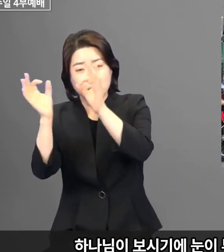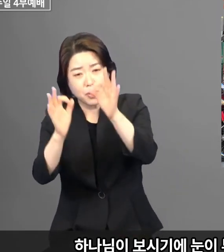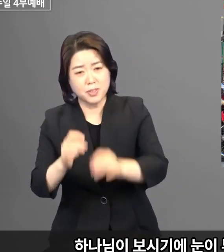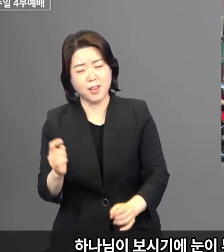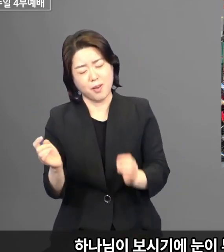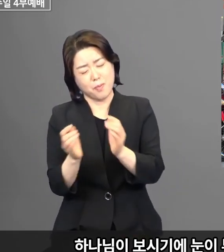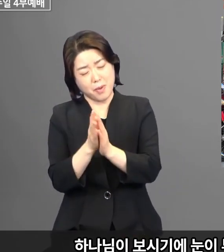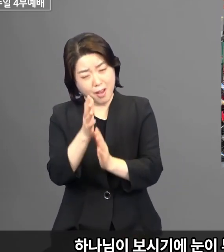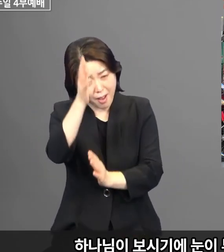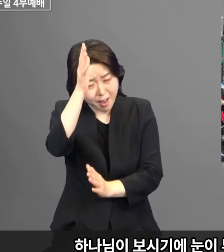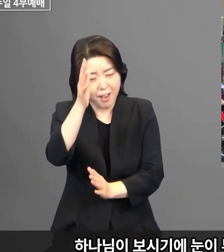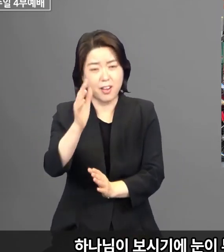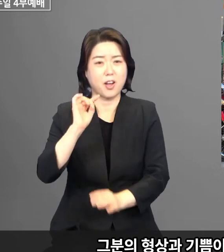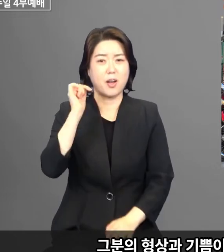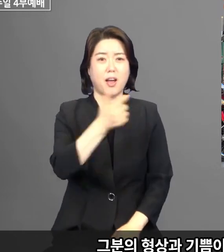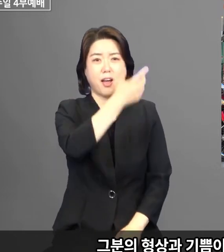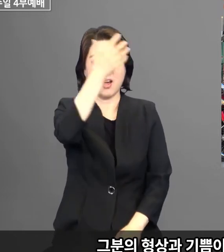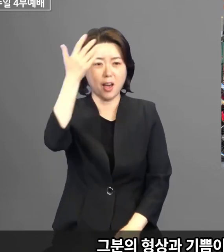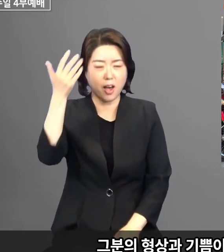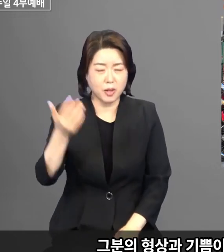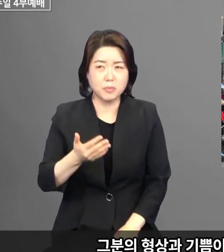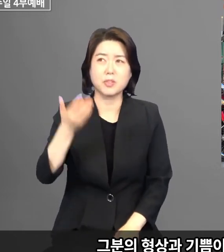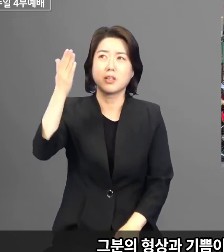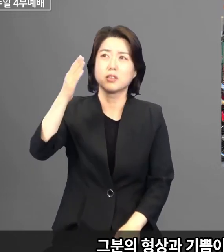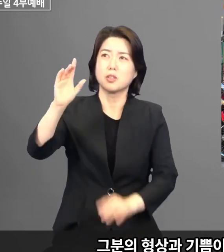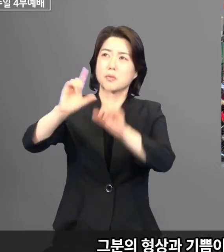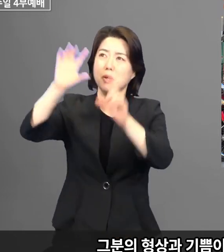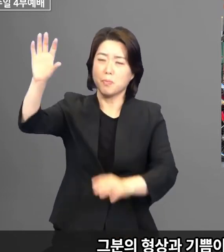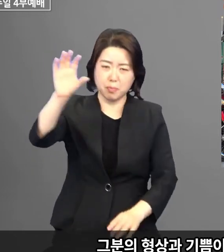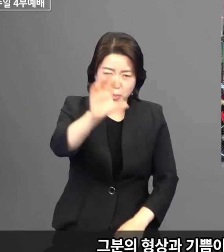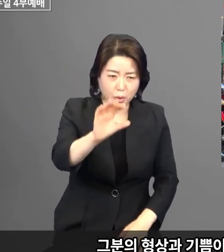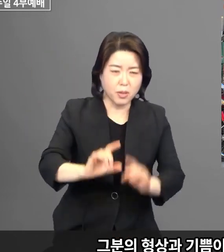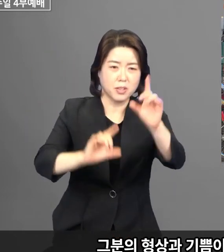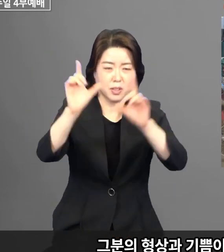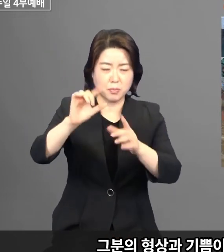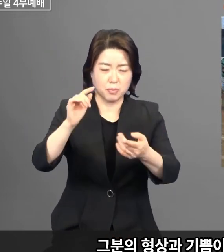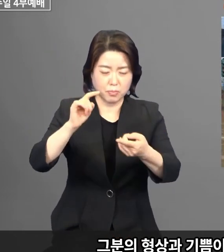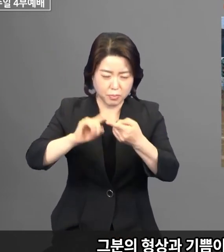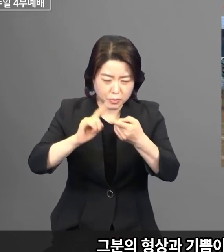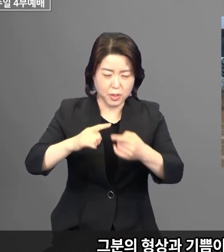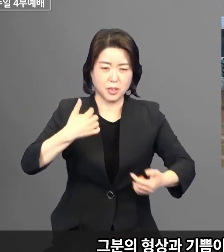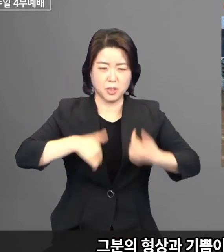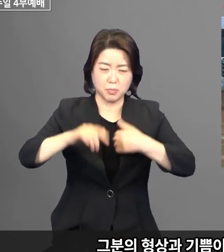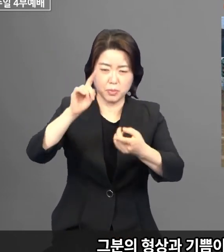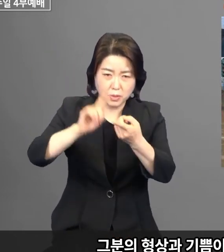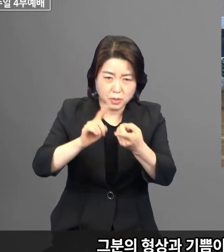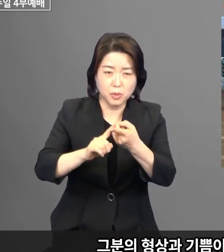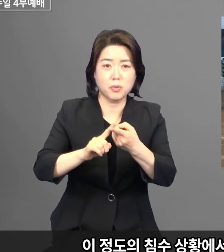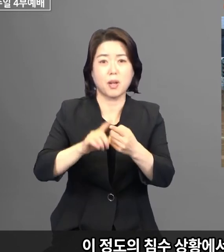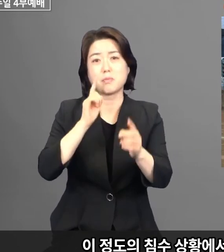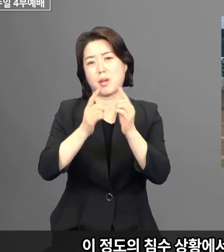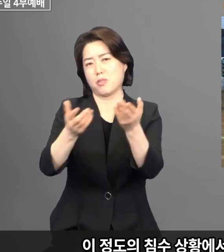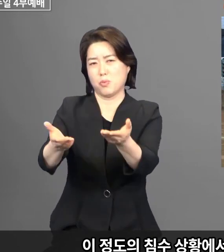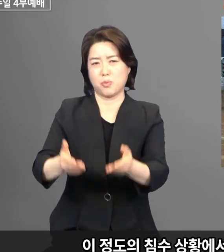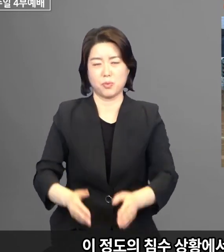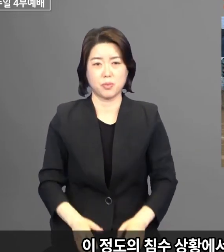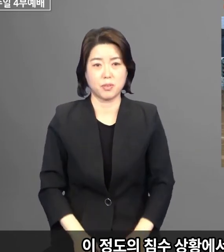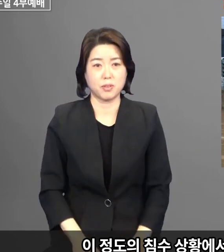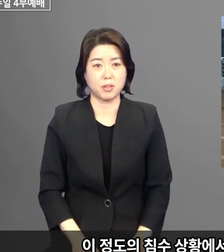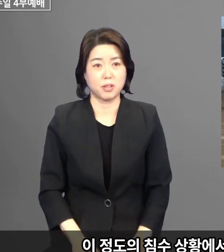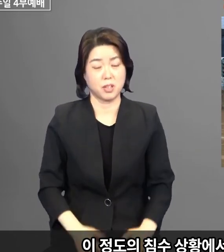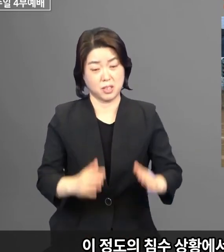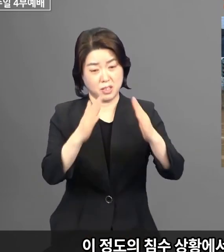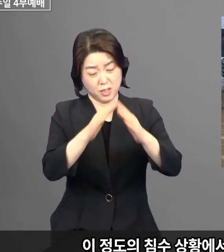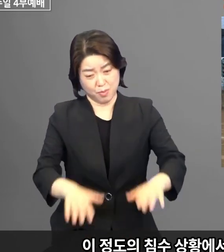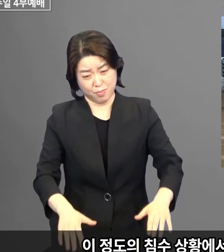부시게 찬란하게 아름다운 그분의 형상과 기쁨이라는 이야기를 합니다. 이 정도의 침수